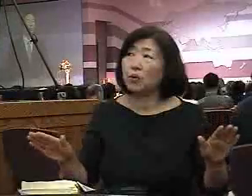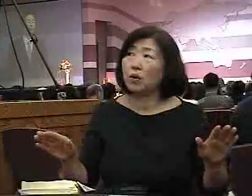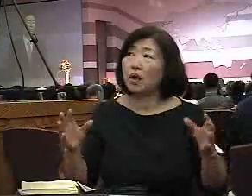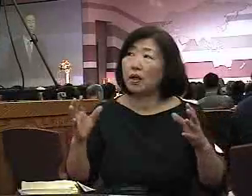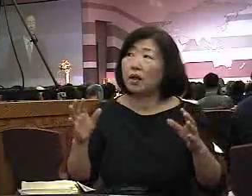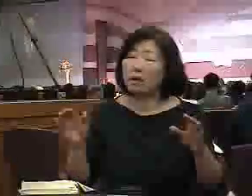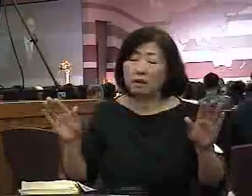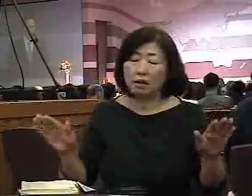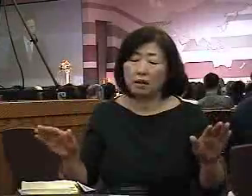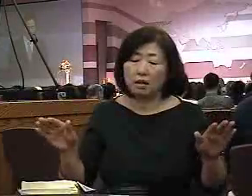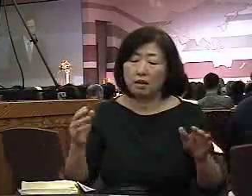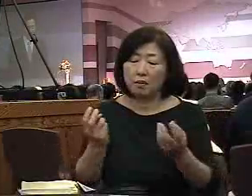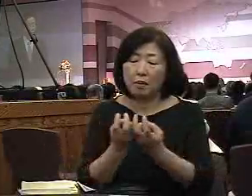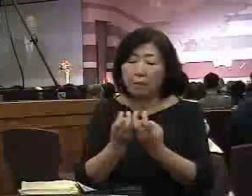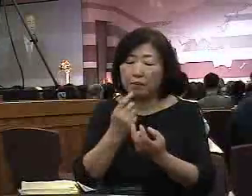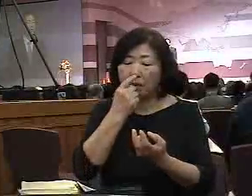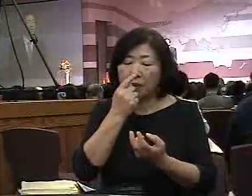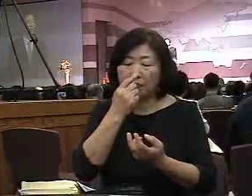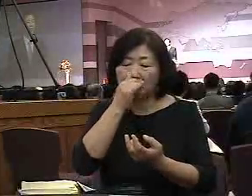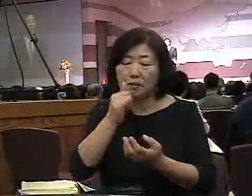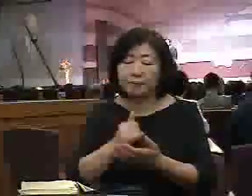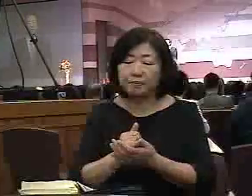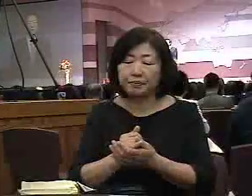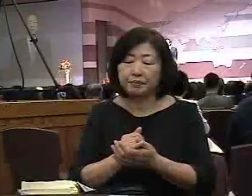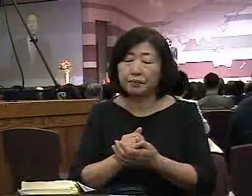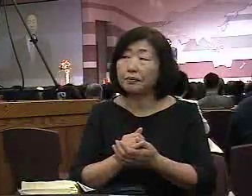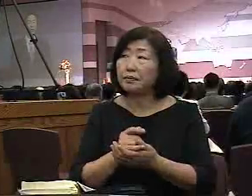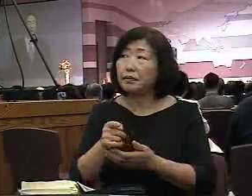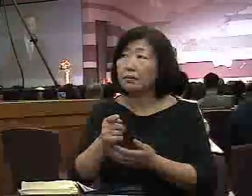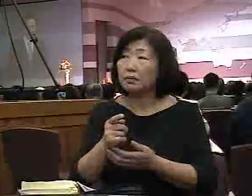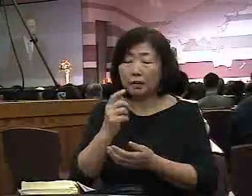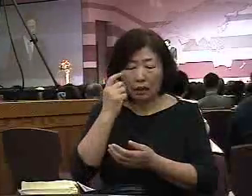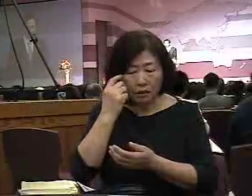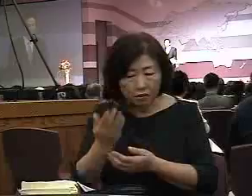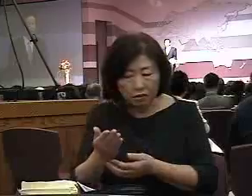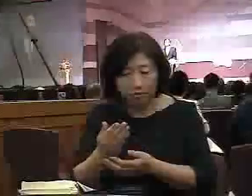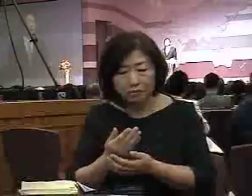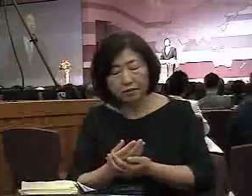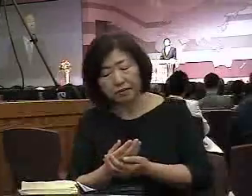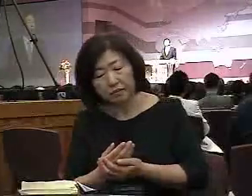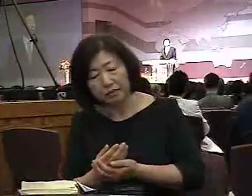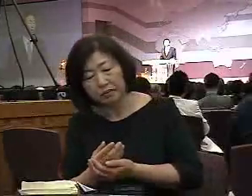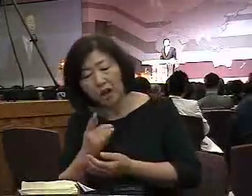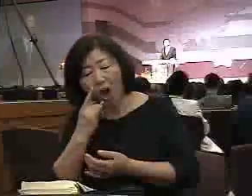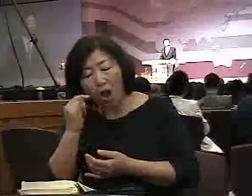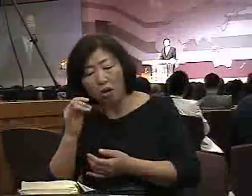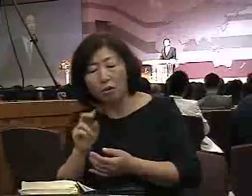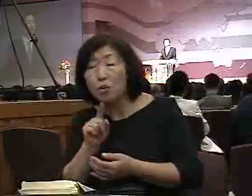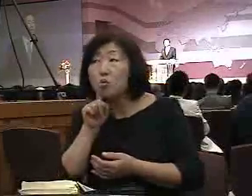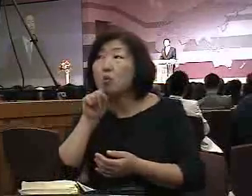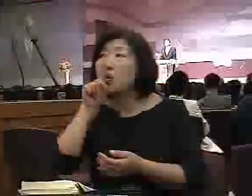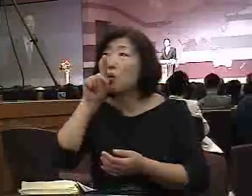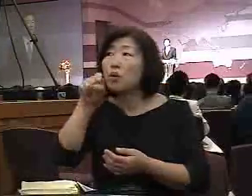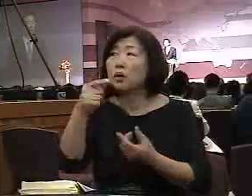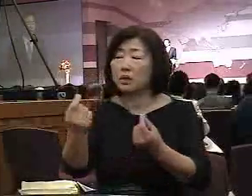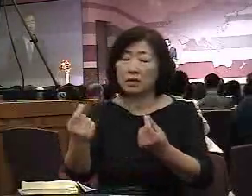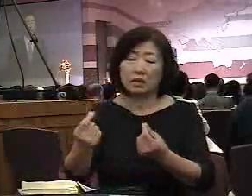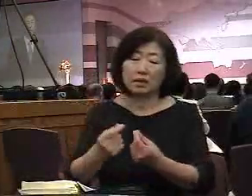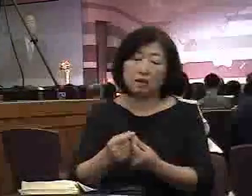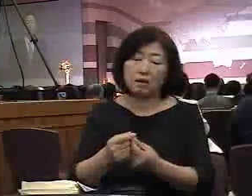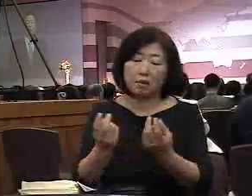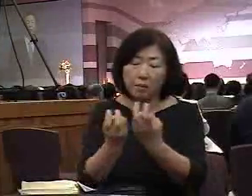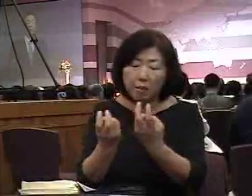법을 배우는 그런 얘기죠. 근데 저는 이 얘기를 들으면서 이런 질문을 던져봅니다. 어미 독수리는